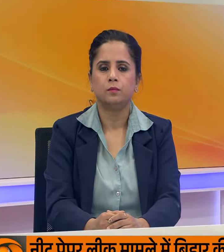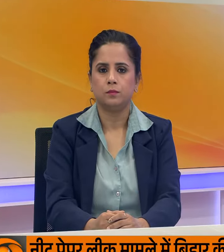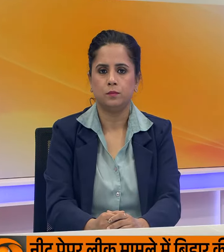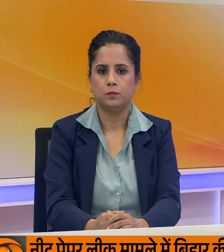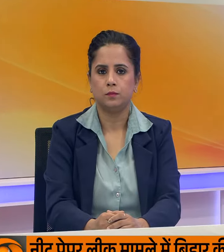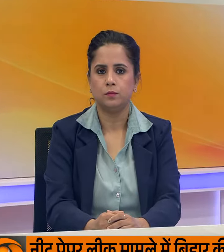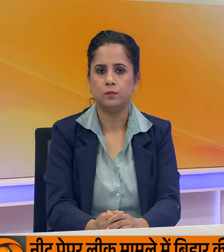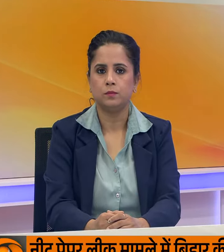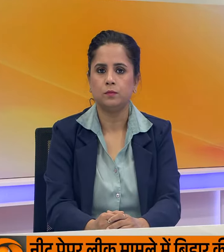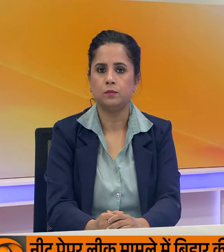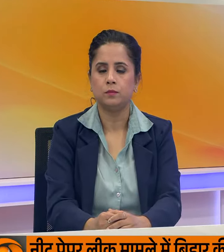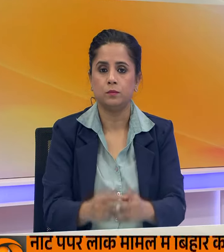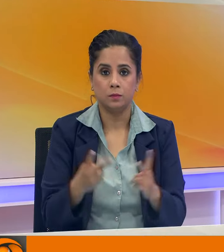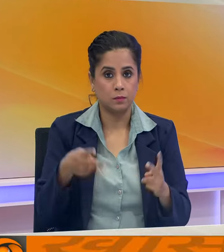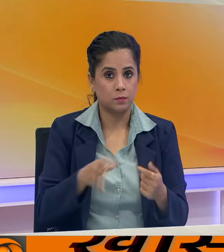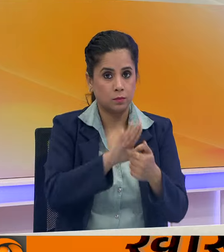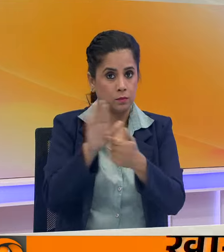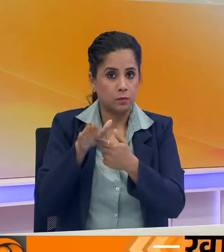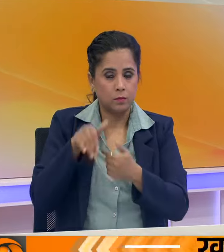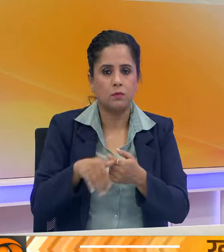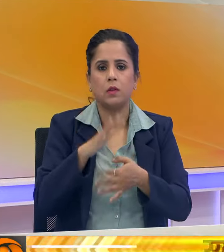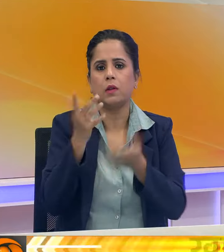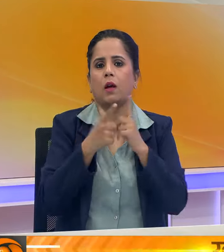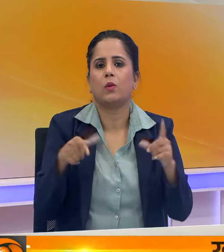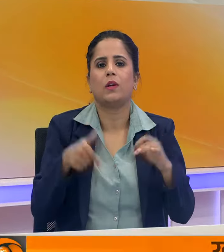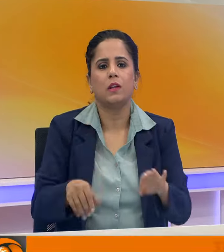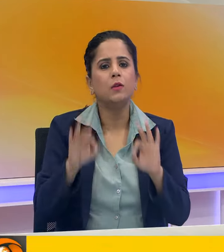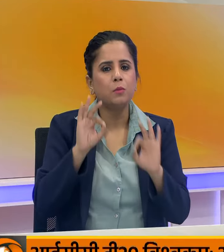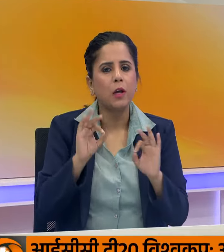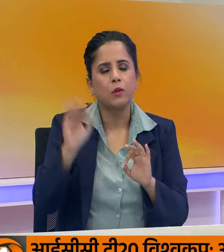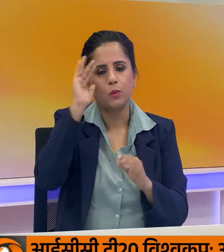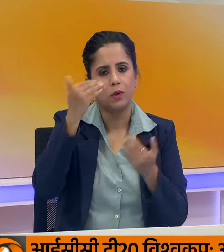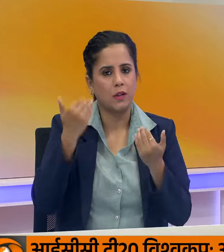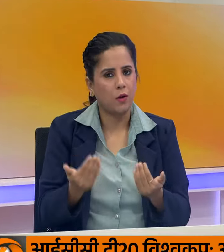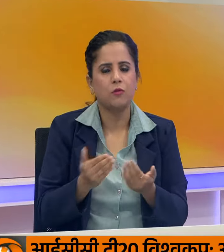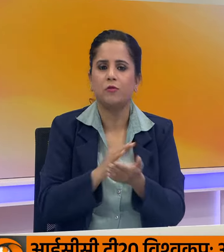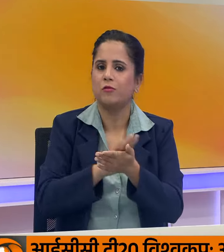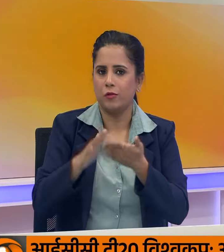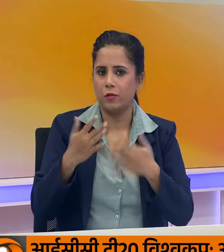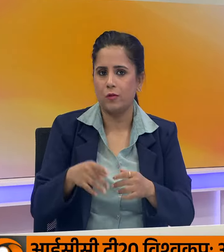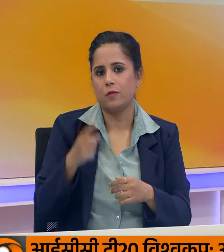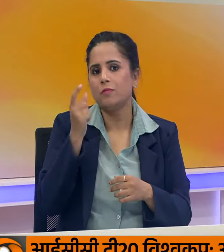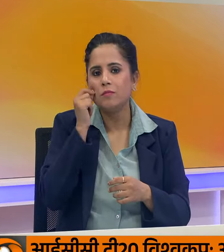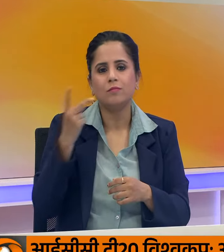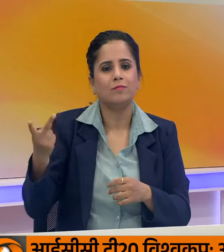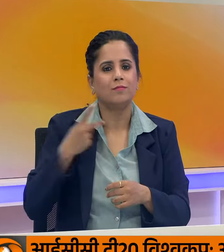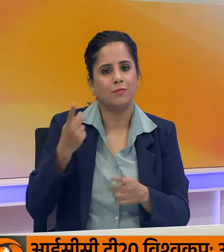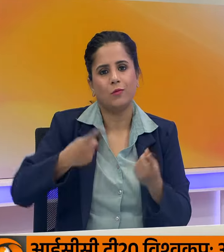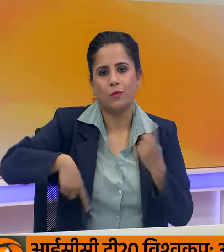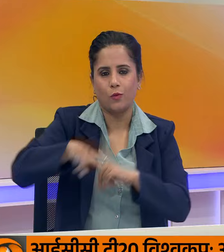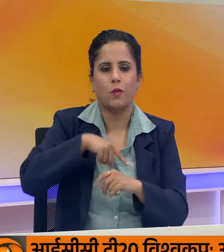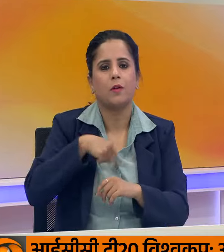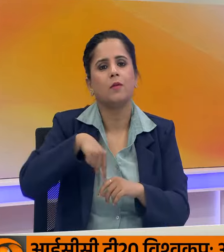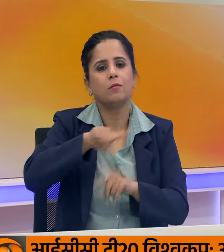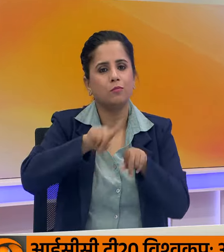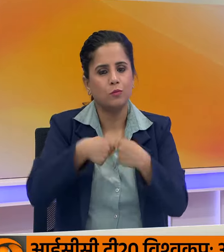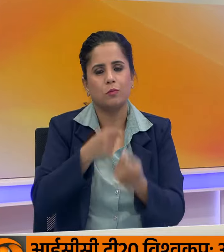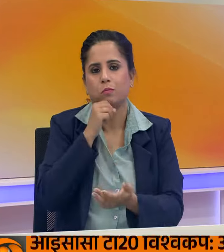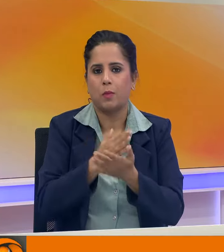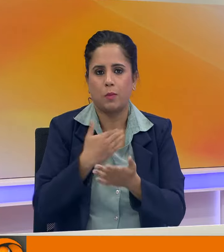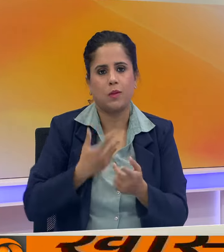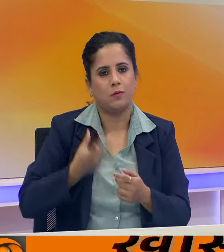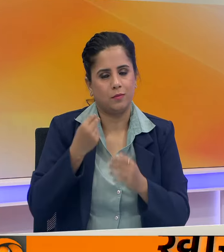है और इसी के साथ सांकेतिक समाचारों के इस विशेष बुलेटिन में इतना ही मुझे और हमारी सहयोगी मनीषा शर्मा को दीजिए